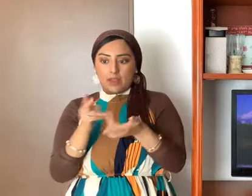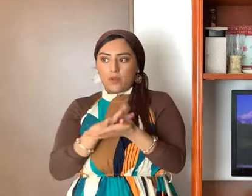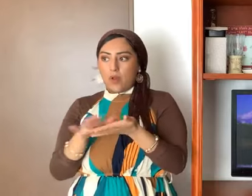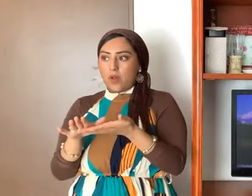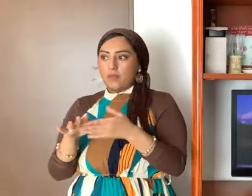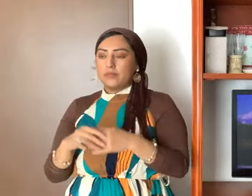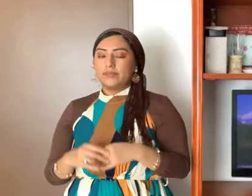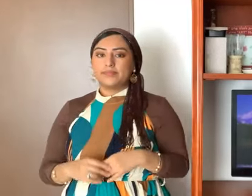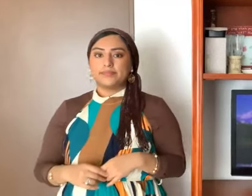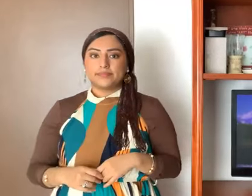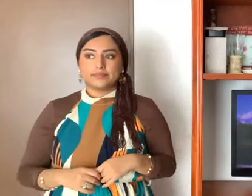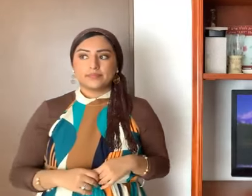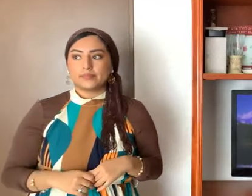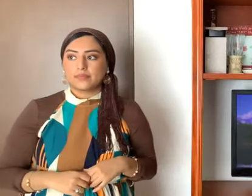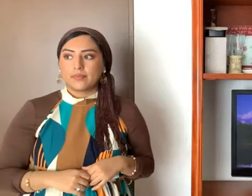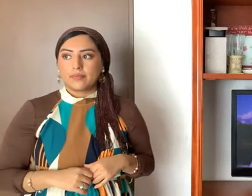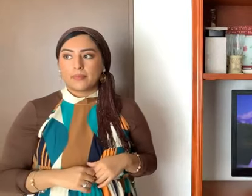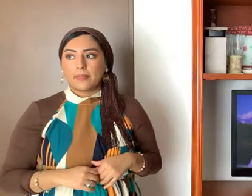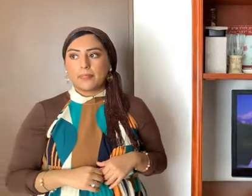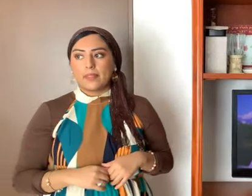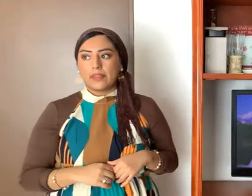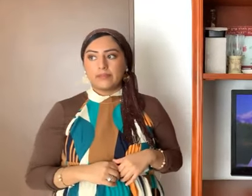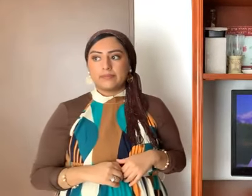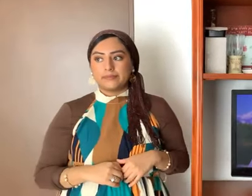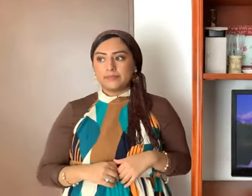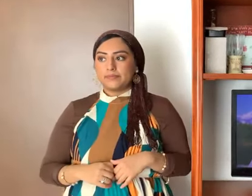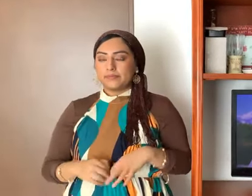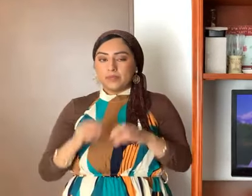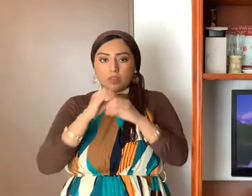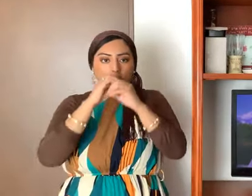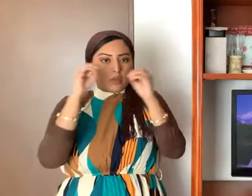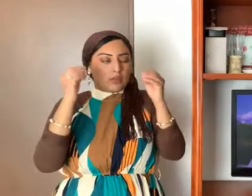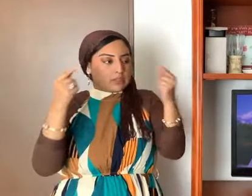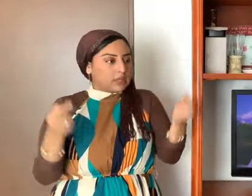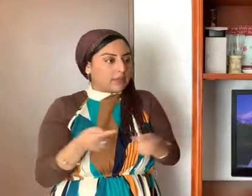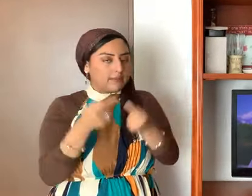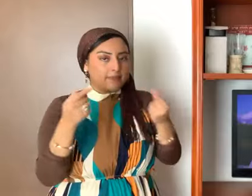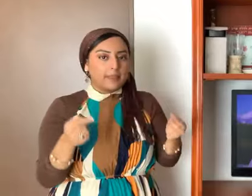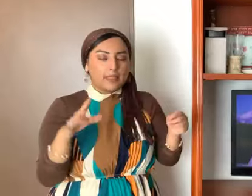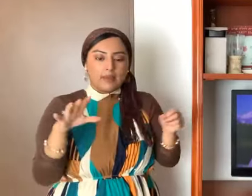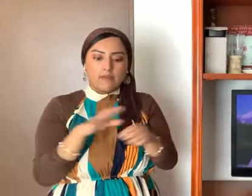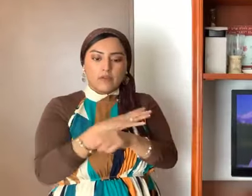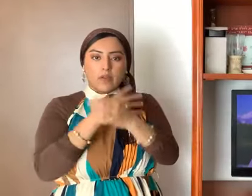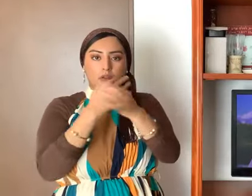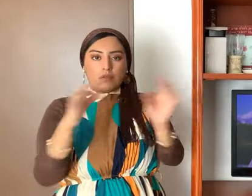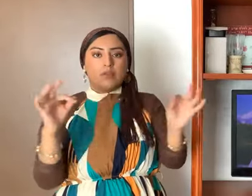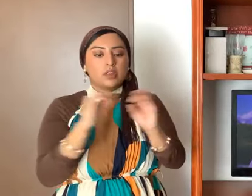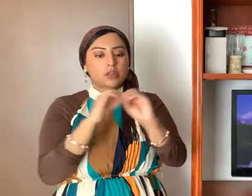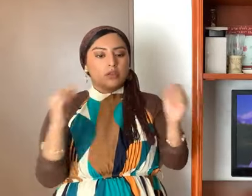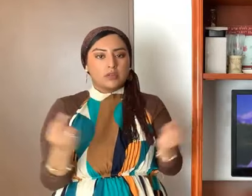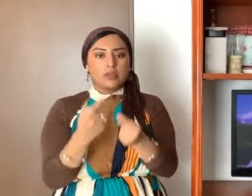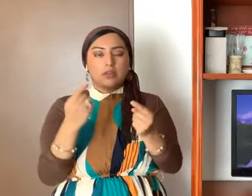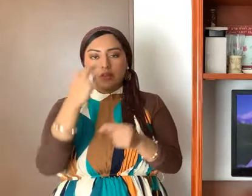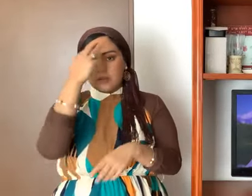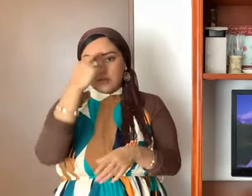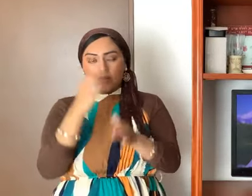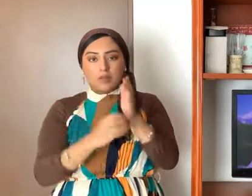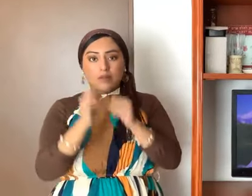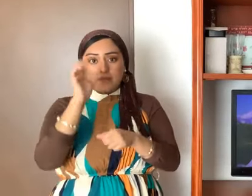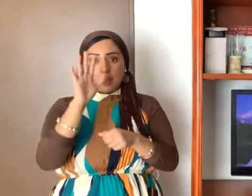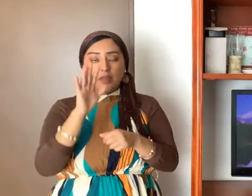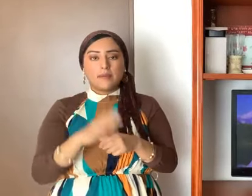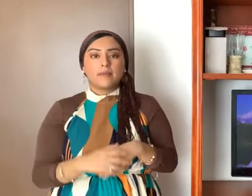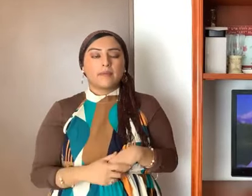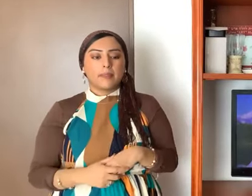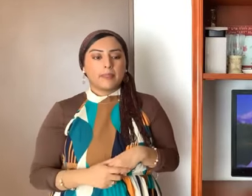santidad, totalmente libres, no con nada de pecado, totalmente sin pecado. Romanos 5 dice,